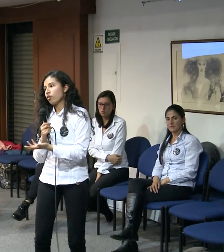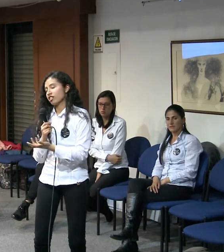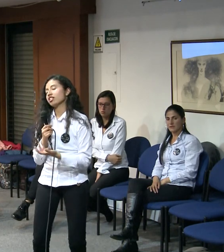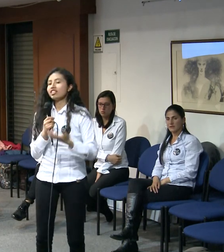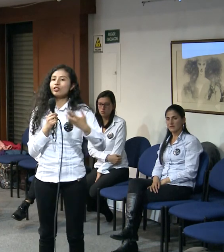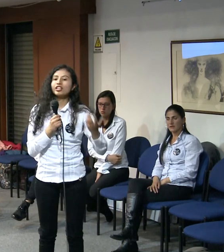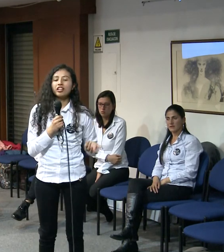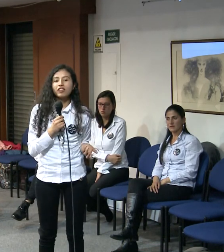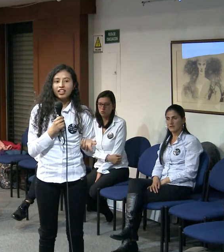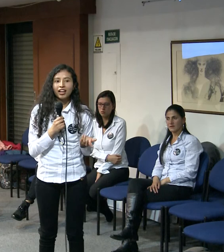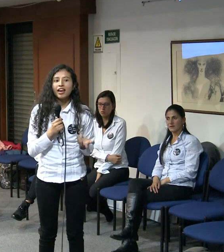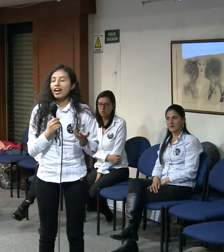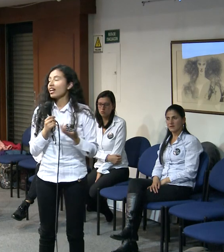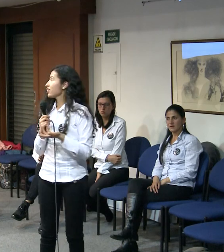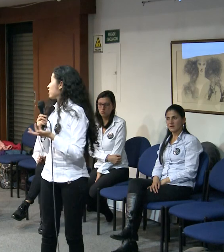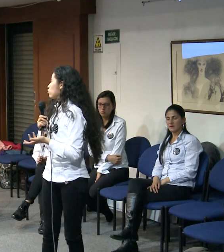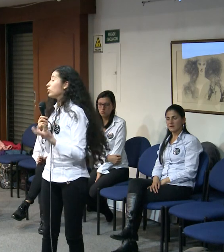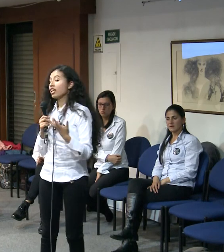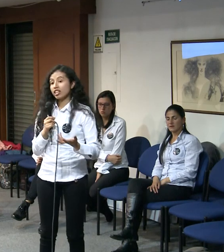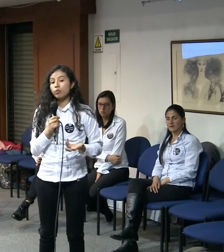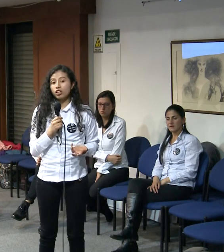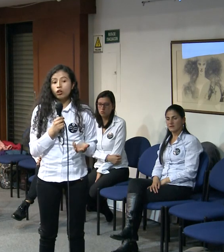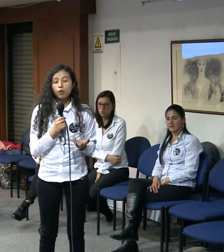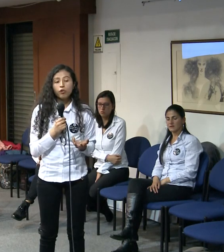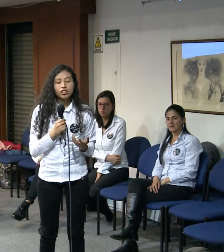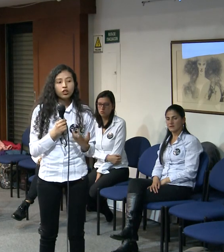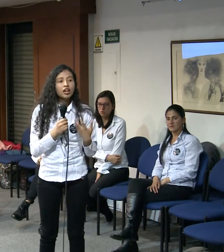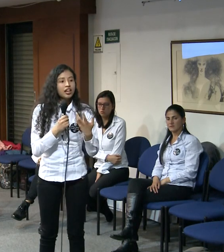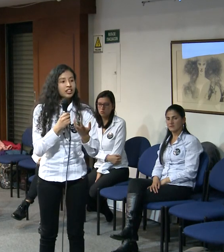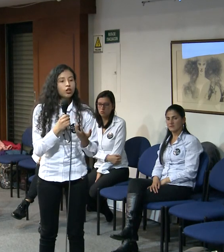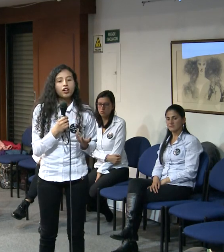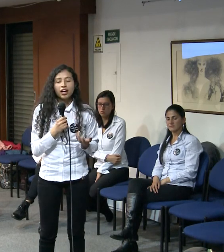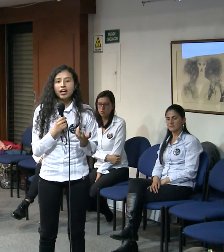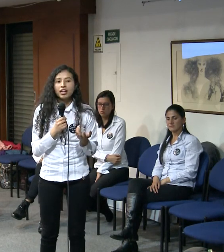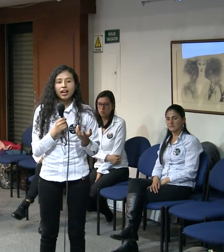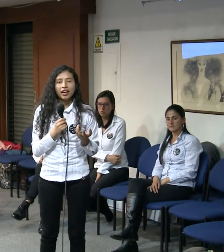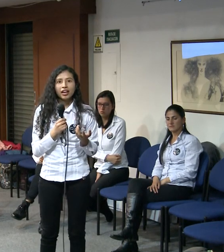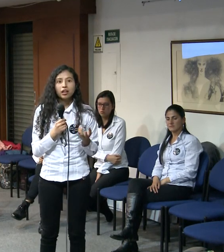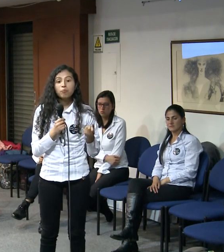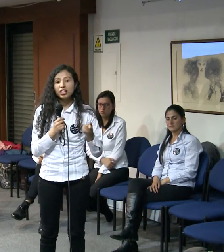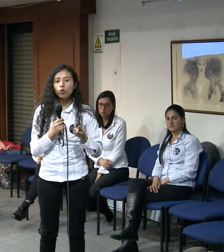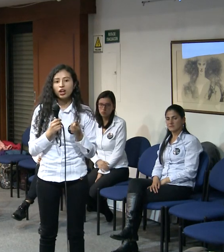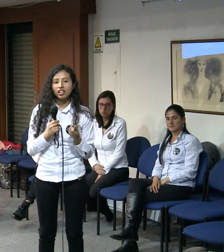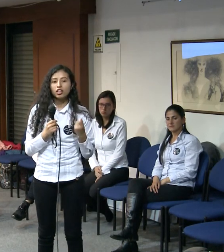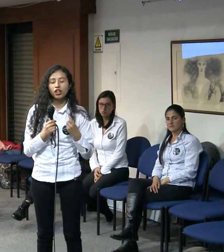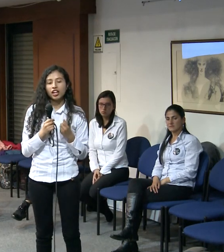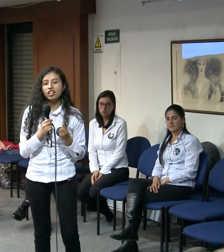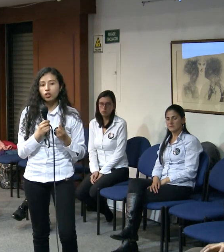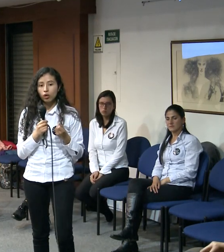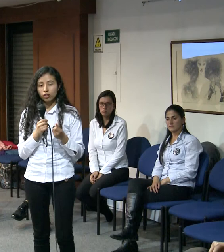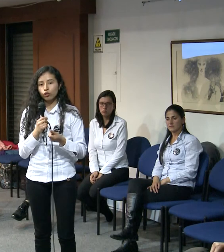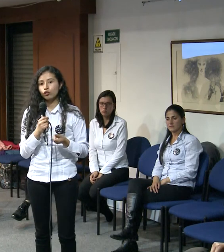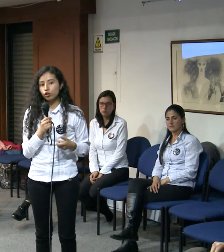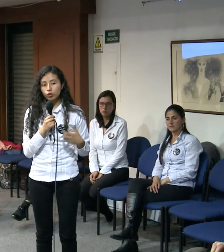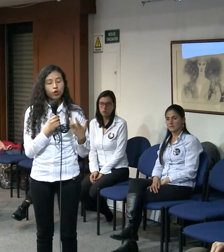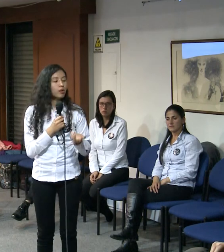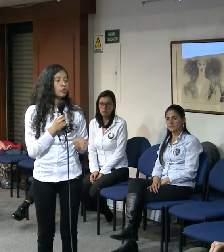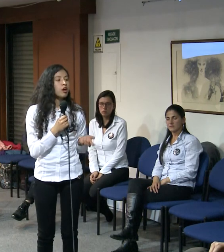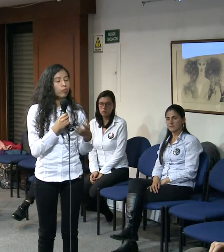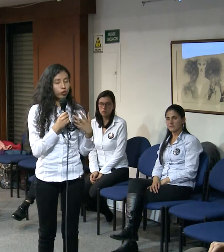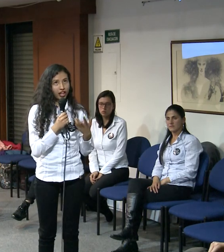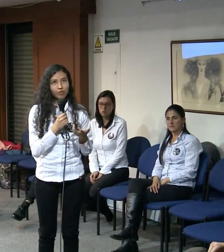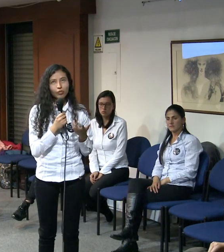través de los lenguajes artísticos y a través de la interacción directamente con la población que se lograran vincular, que se lograran articular con nosotros